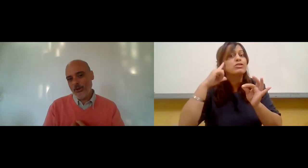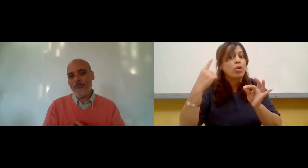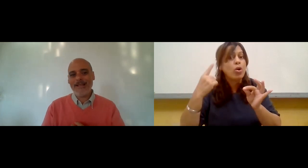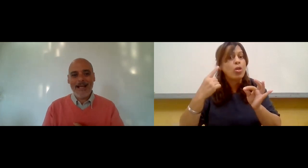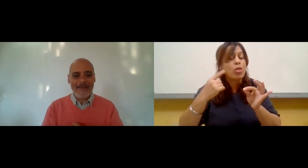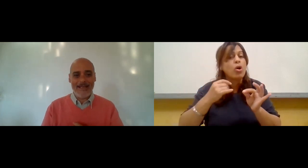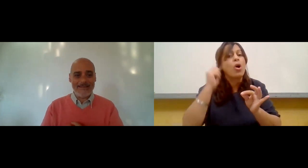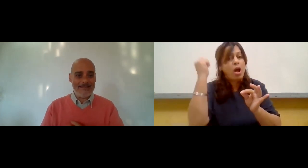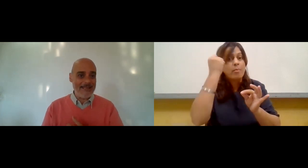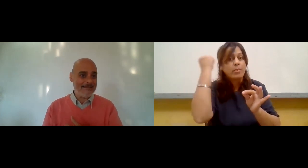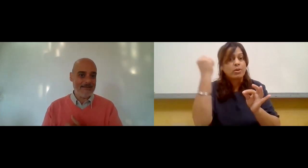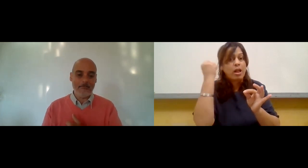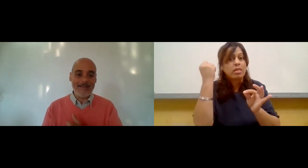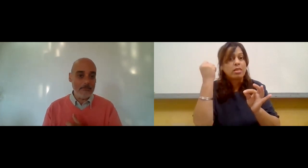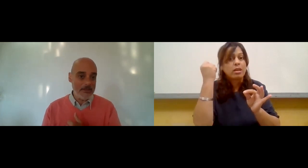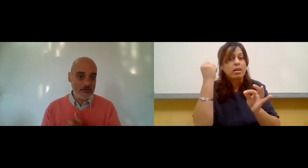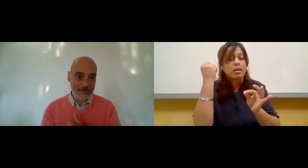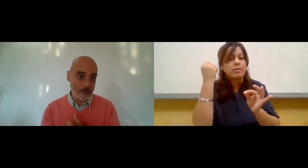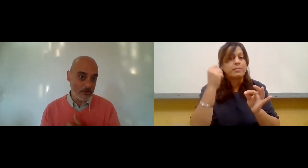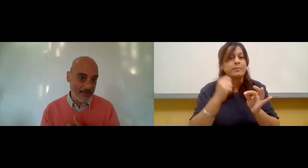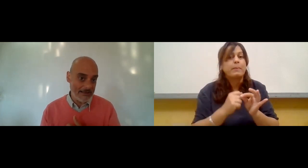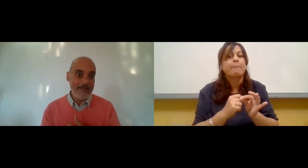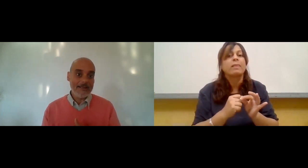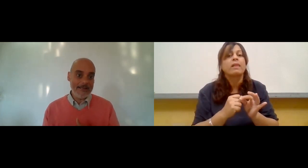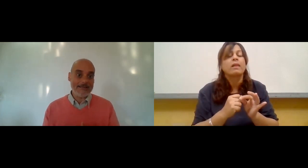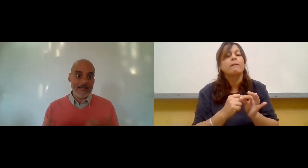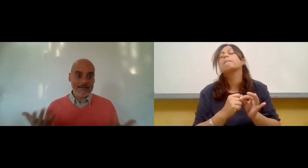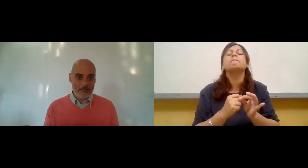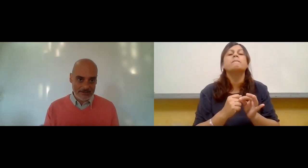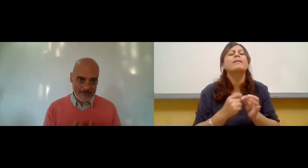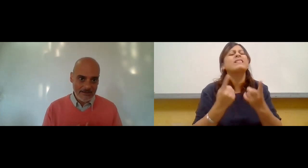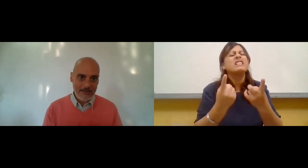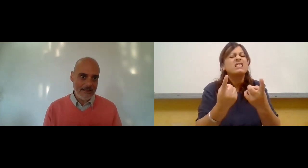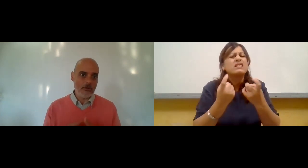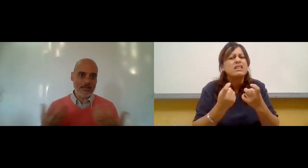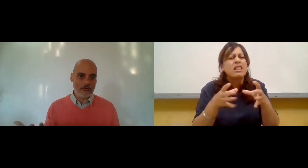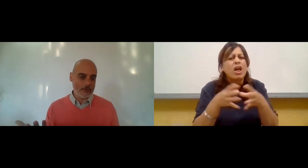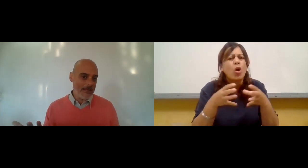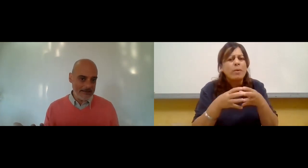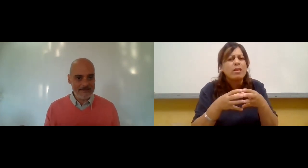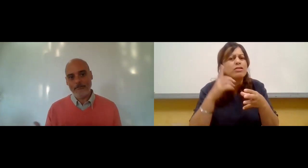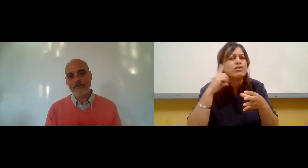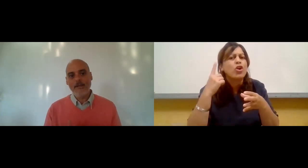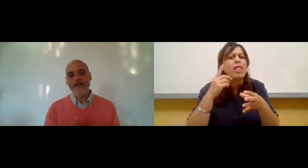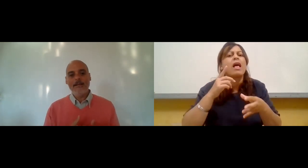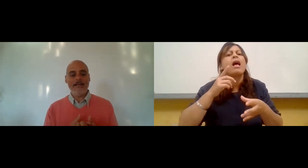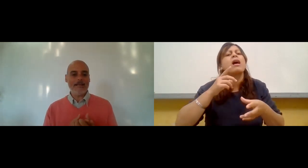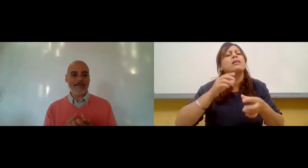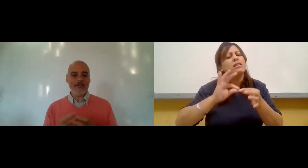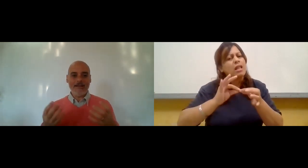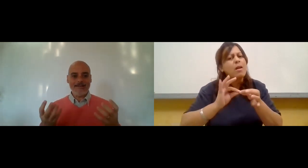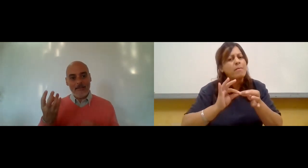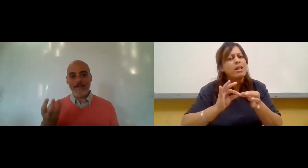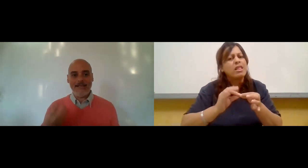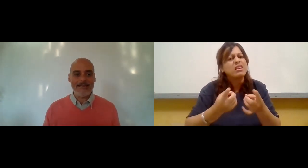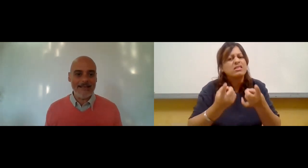y sobre todo enmarcada en las necesidades más imperiosas de la comunidad, que era tener intérpretes en contextos formales, la